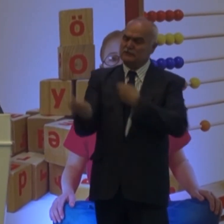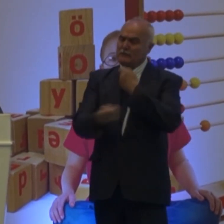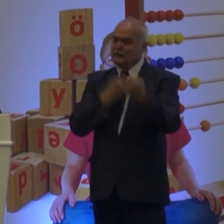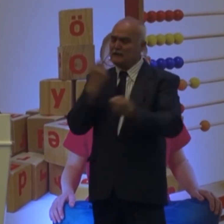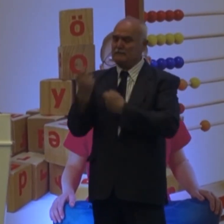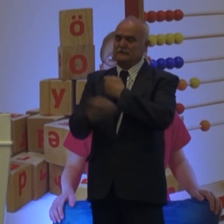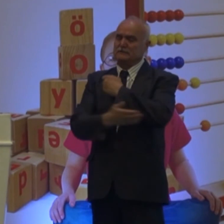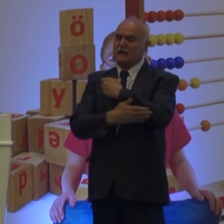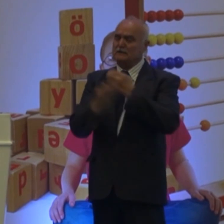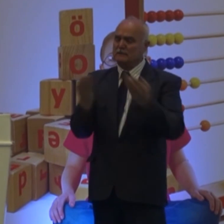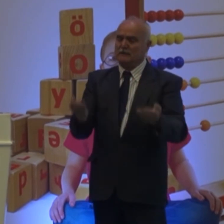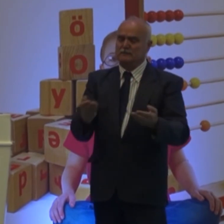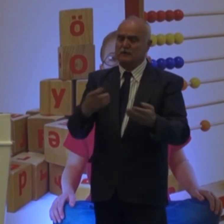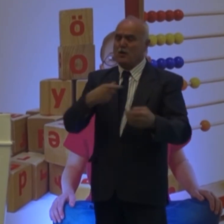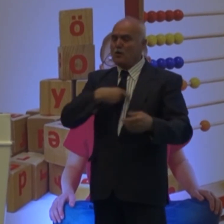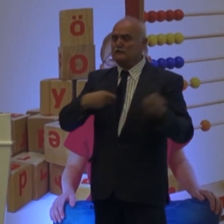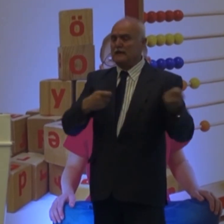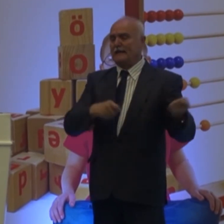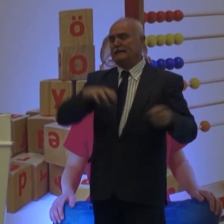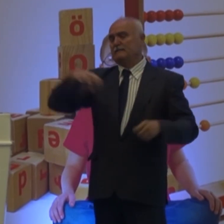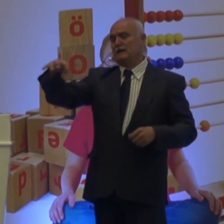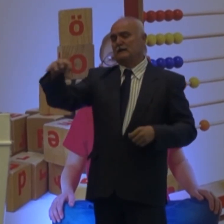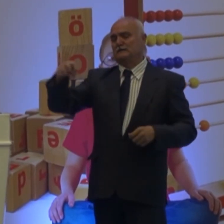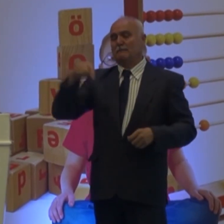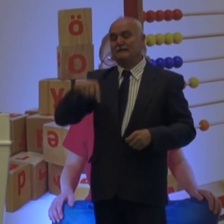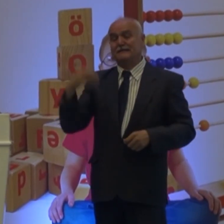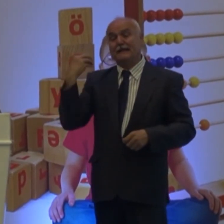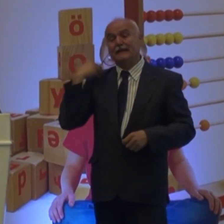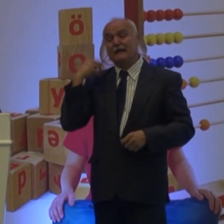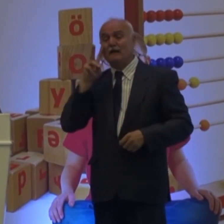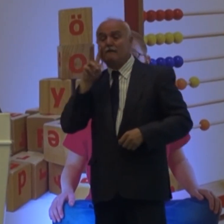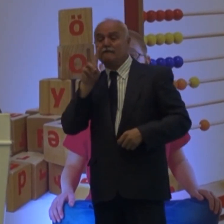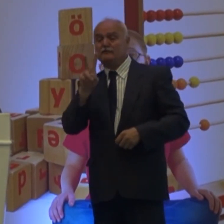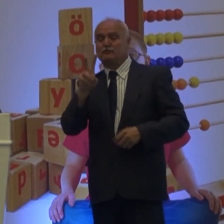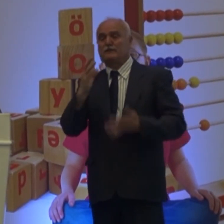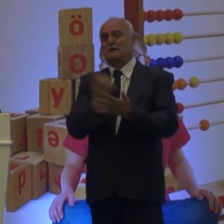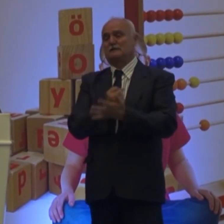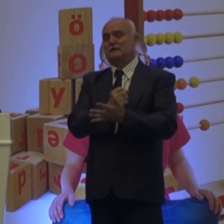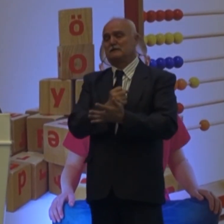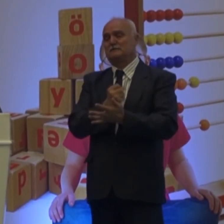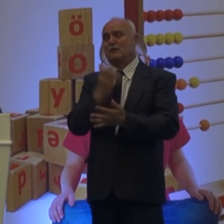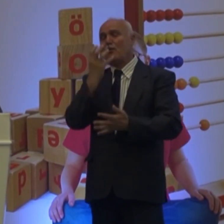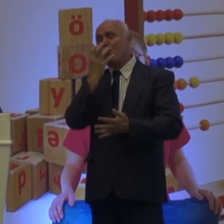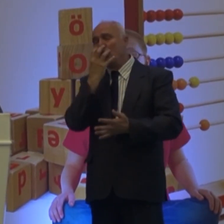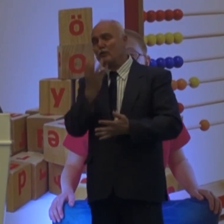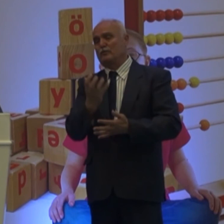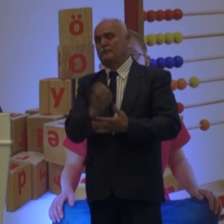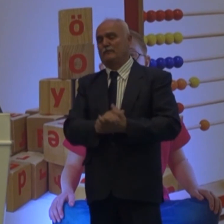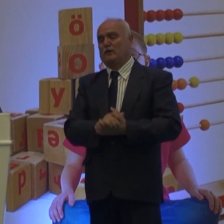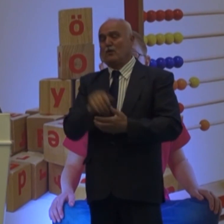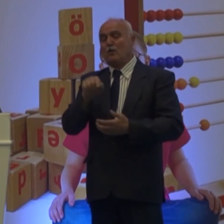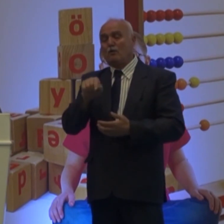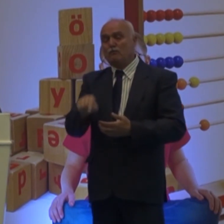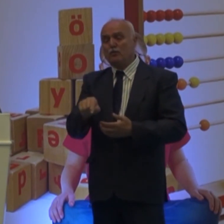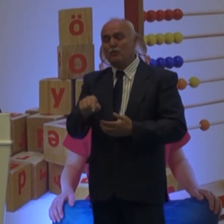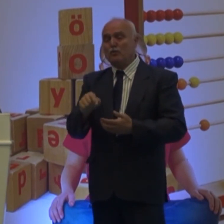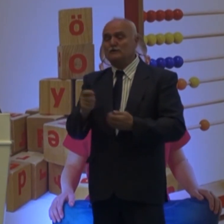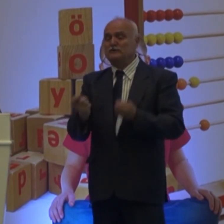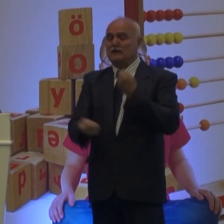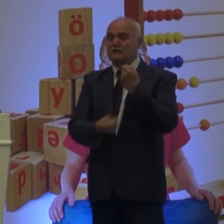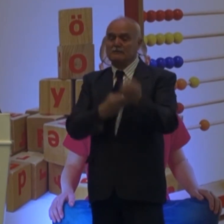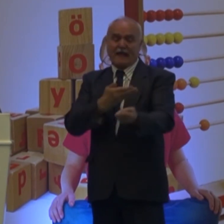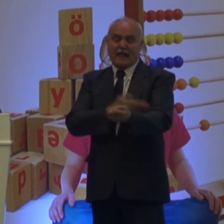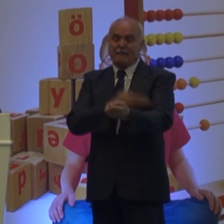çabalarımızın özel eğitim alanında bizlere yeni vizyonlar kazandıracağını umuyorum. Bu çalışmaya emeği